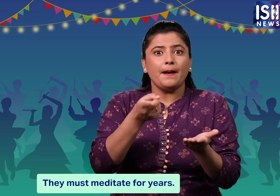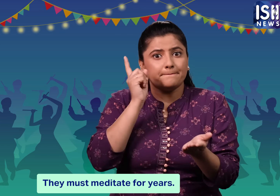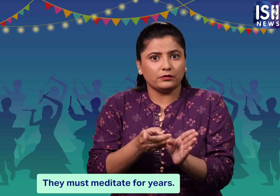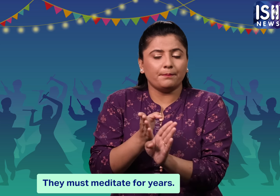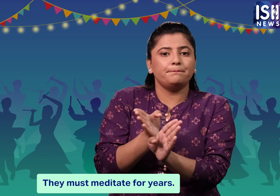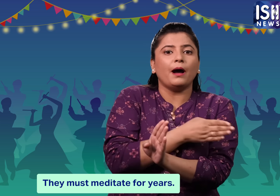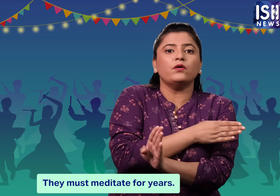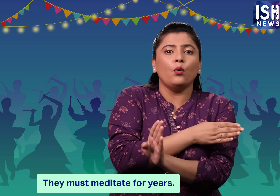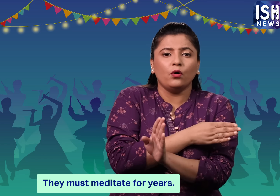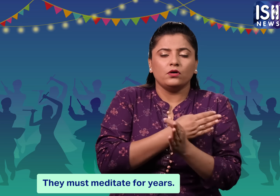उन्होंने वर्षों तक ध्यान करा।